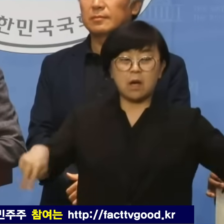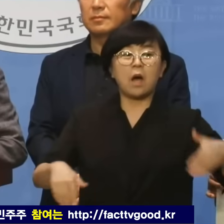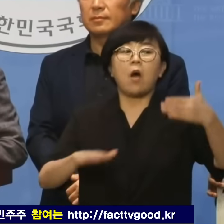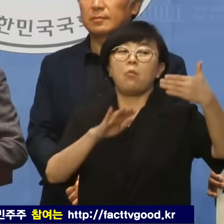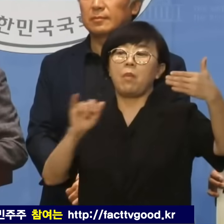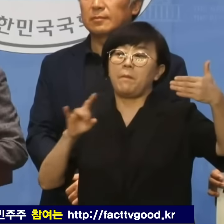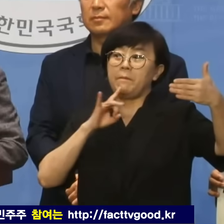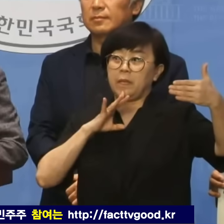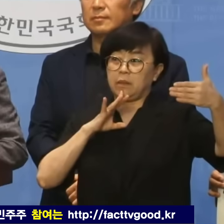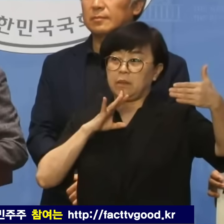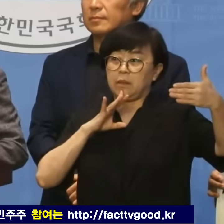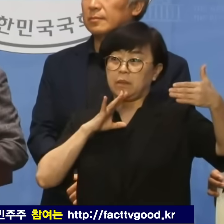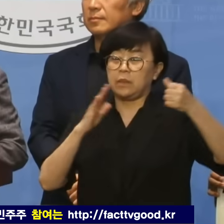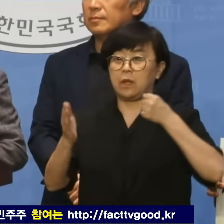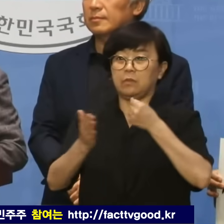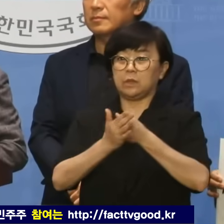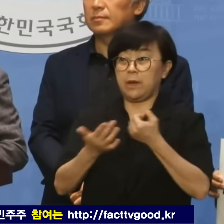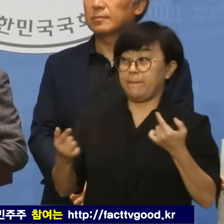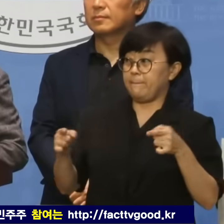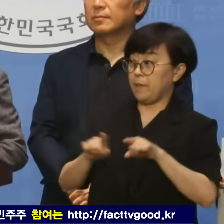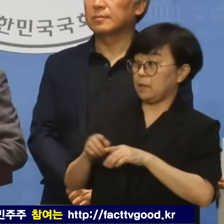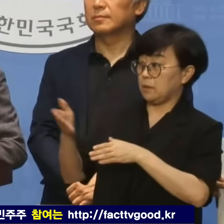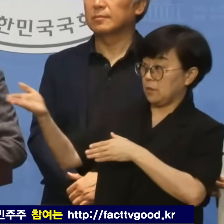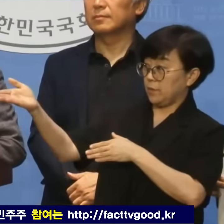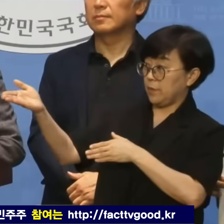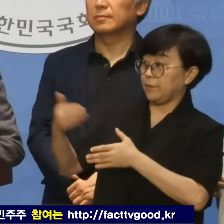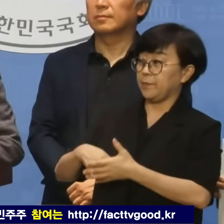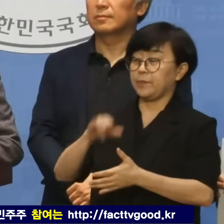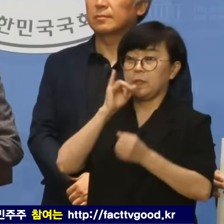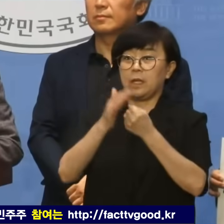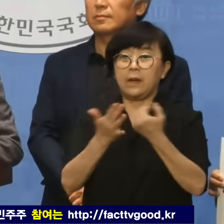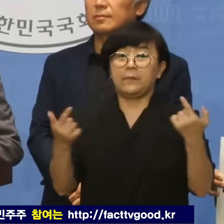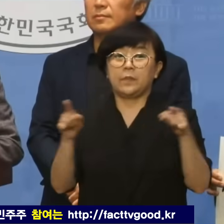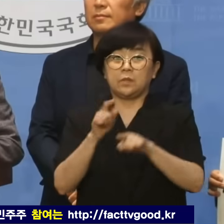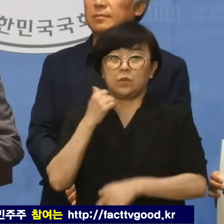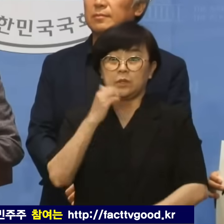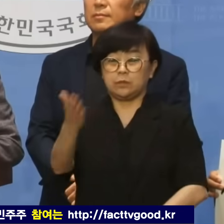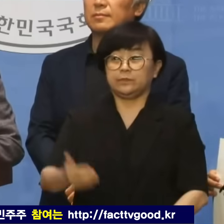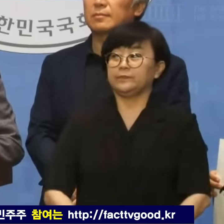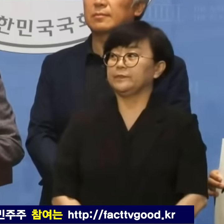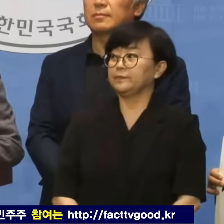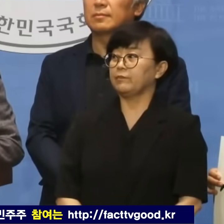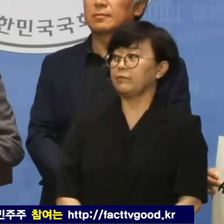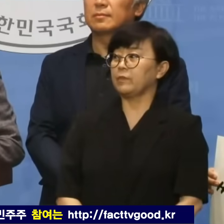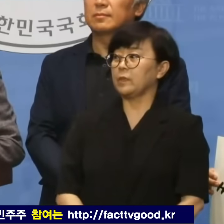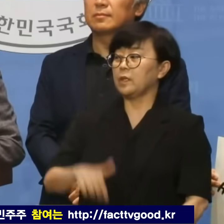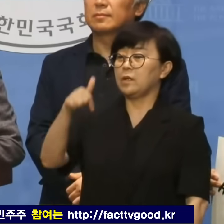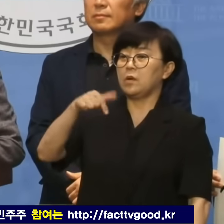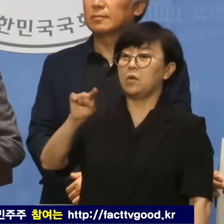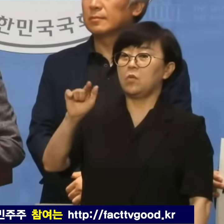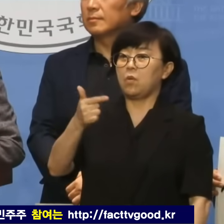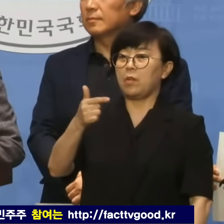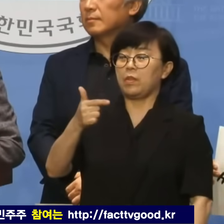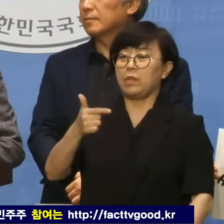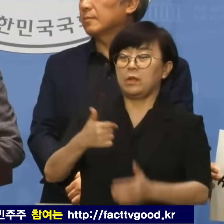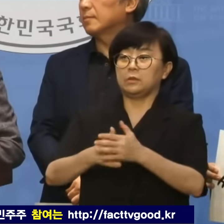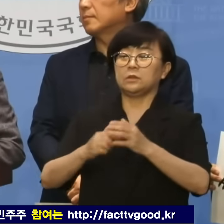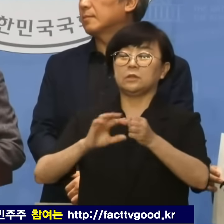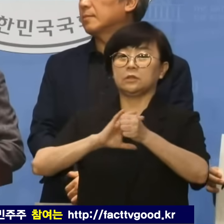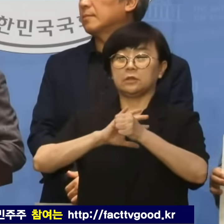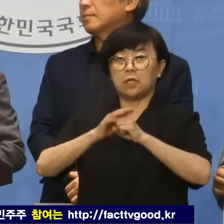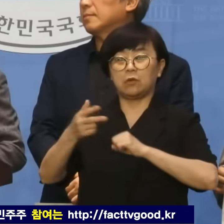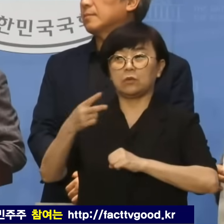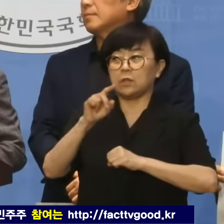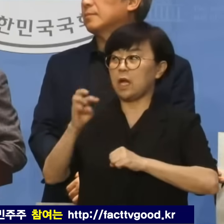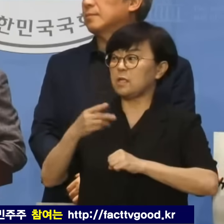수 없는 관계로 조금 전에 같이 있었던 분들 옆에 계신데 같이 소개시켜 드리도록 하겠습니다. 먼저 권태흥 대구 달서구갑